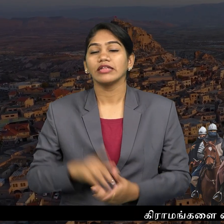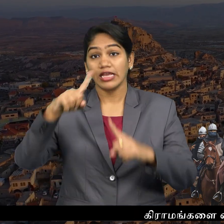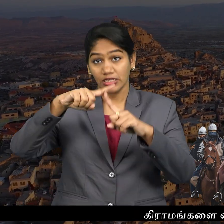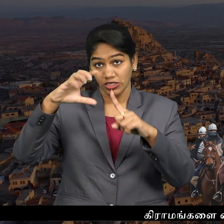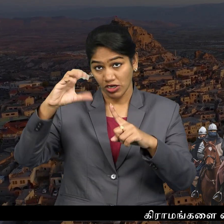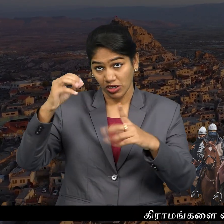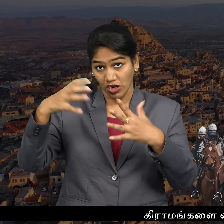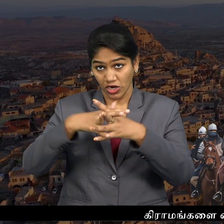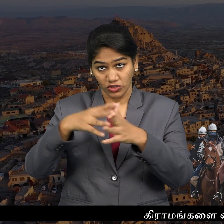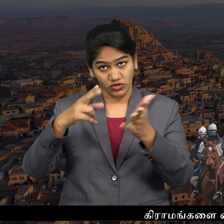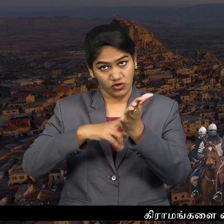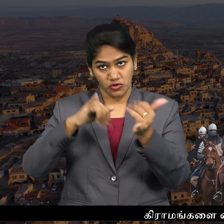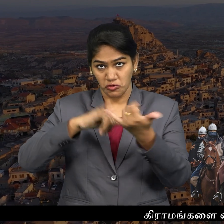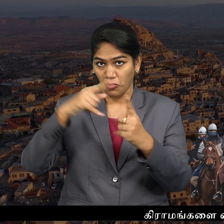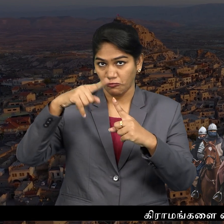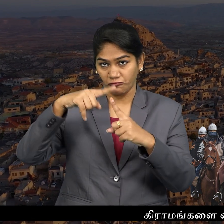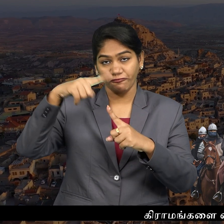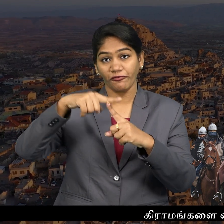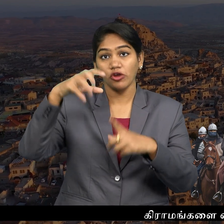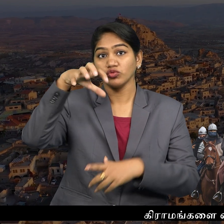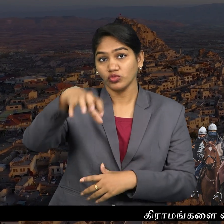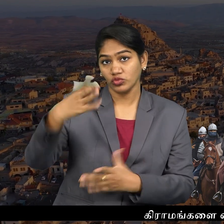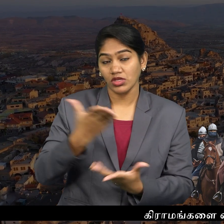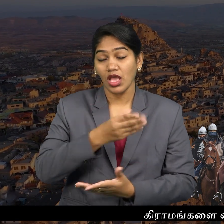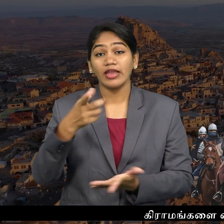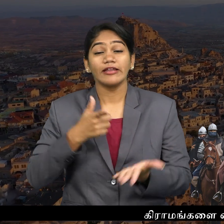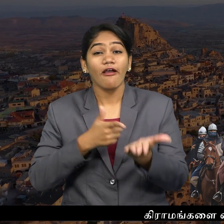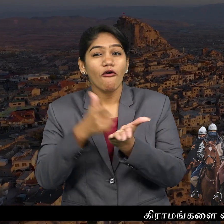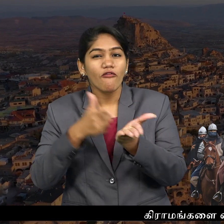கிராமங்களை வைத்திருந்தார்கள்.